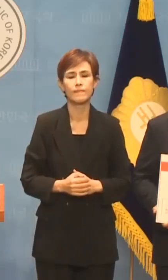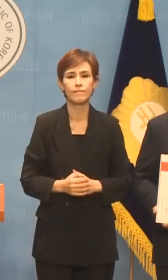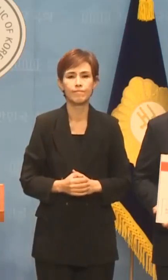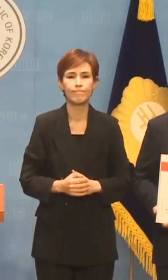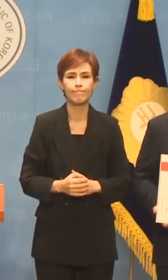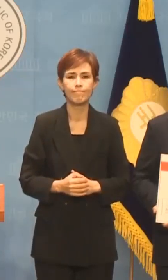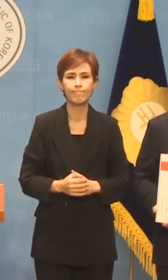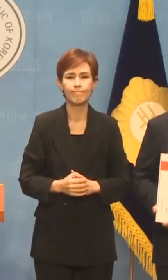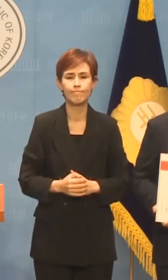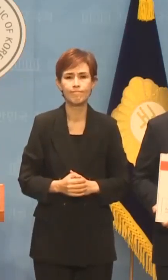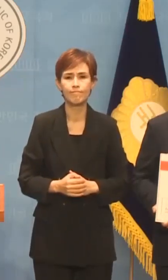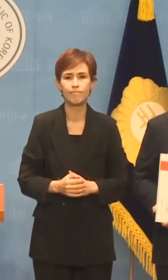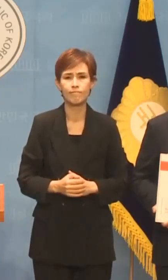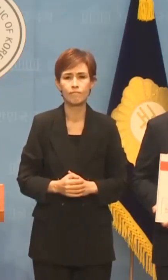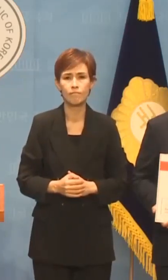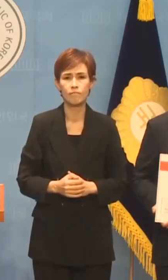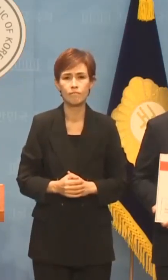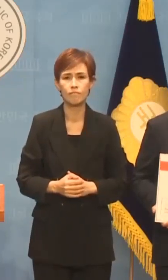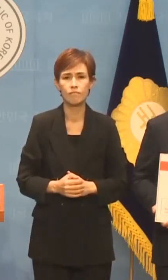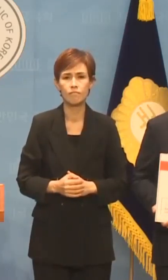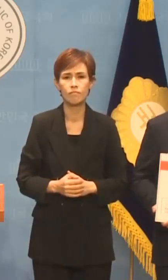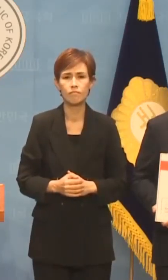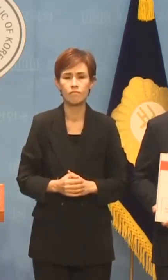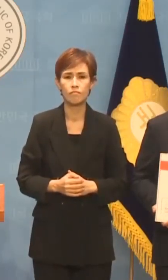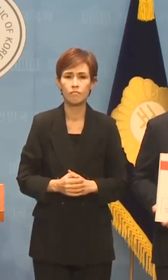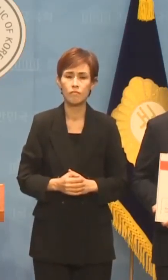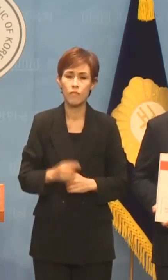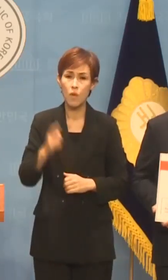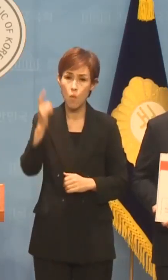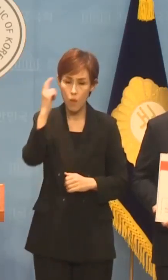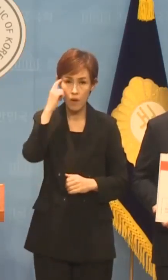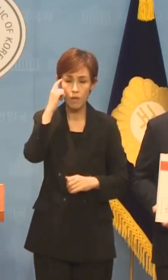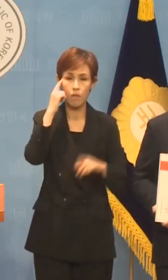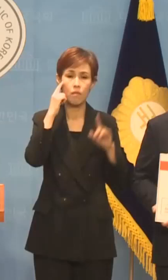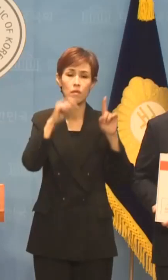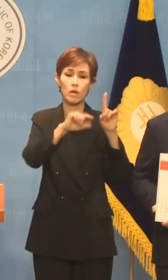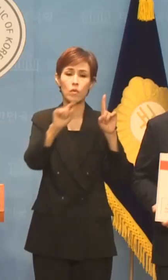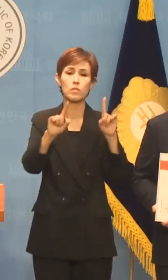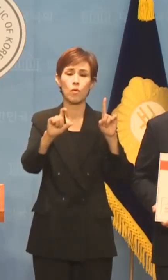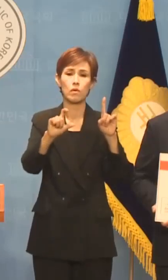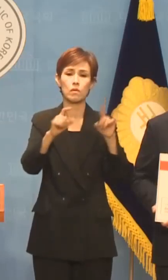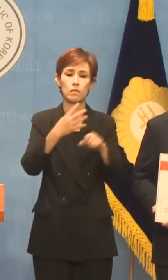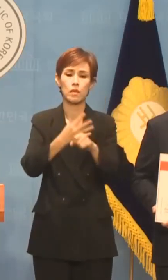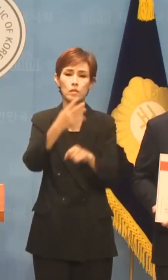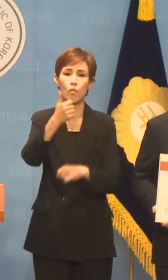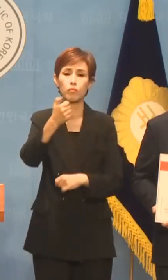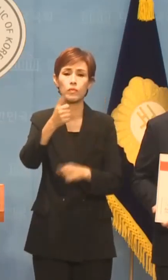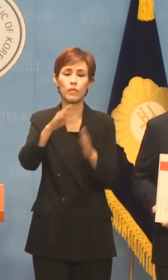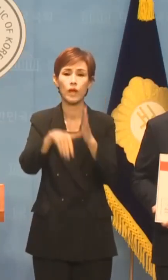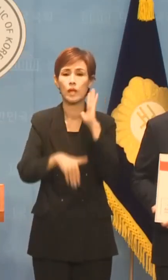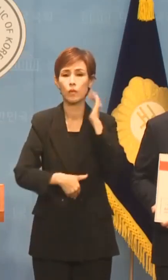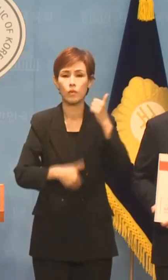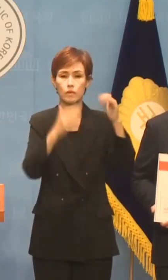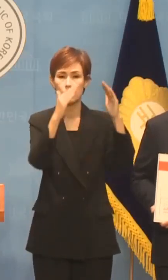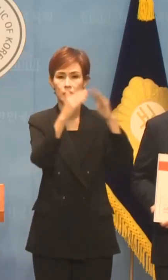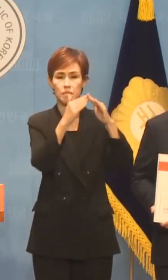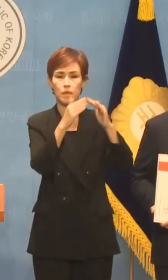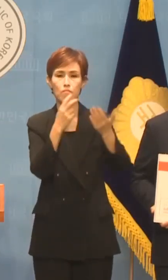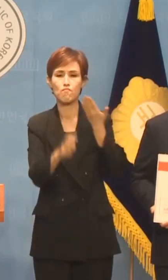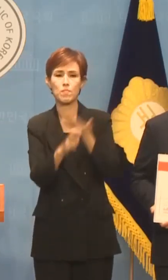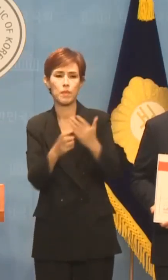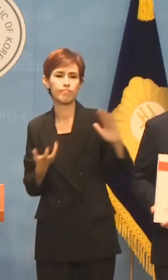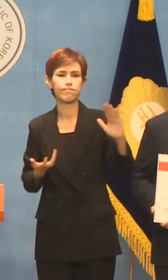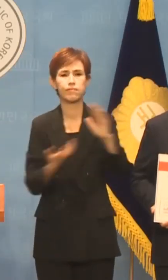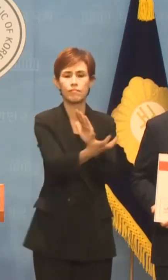것입니다. 그런데 왜 15일 4시 55분 대통령 관저에 불법 침입